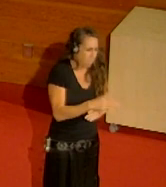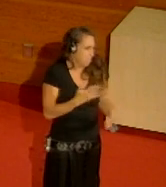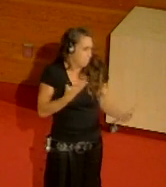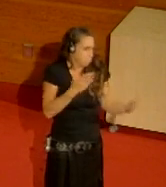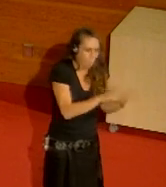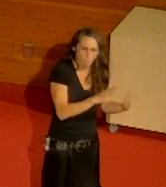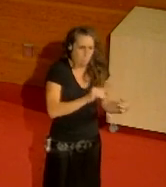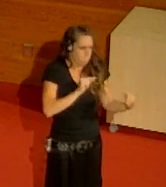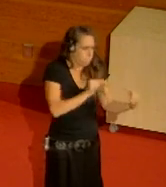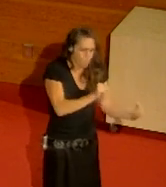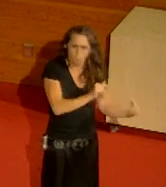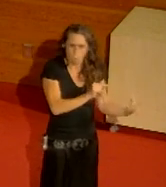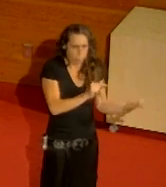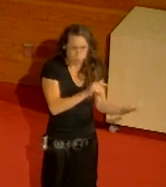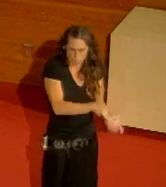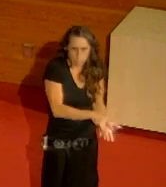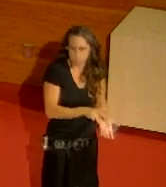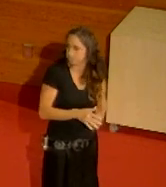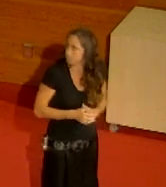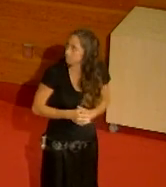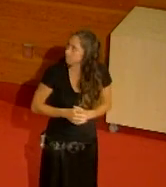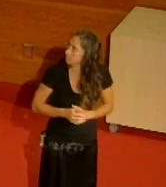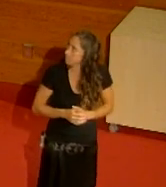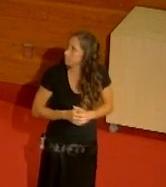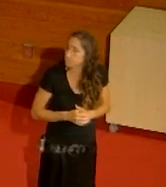discusiones no